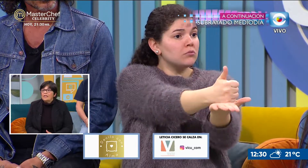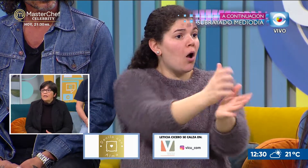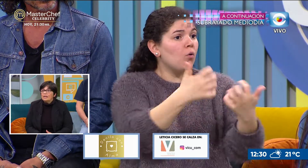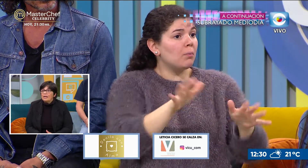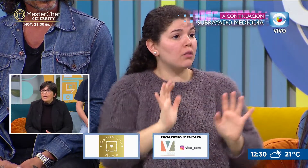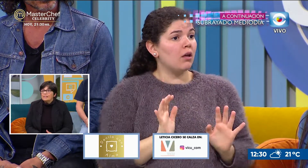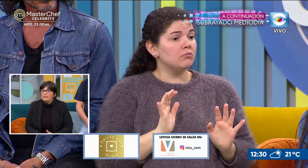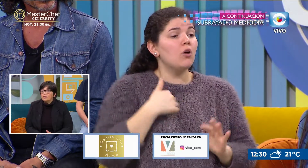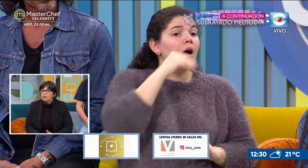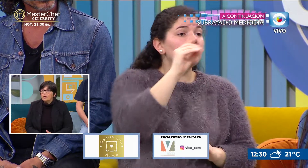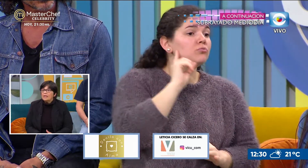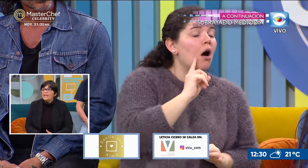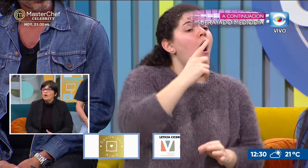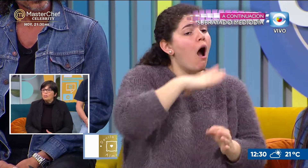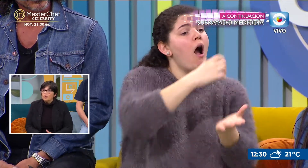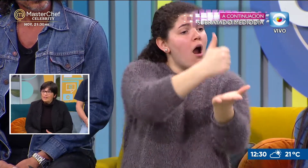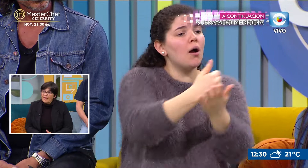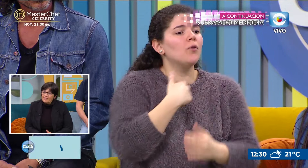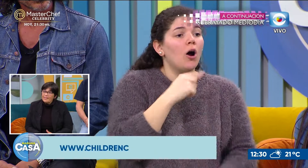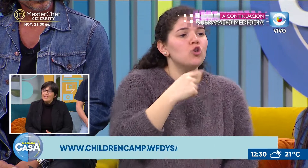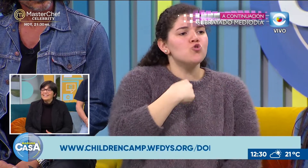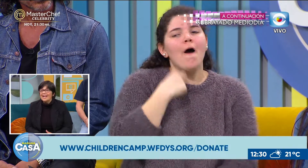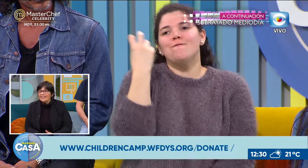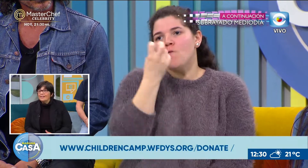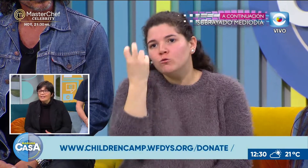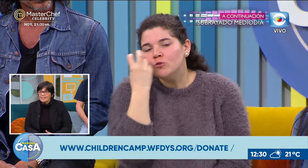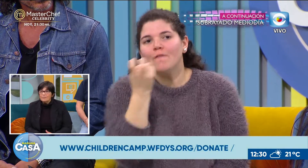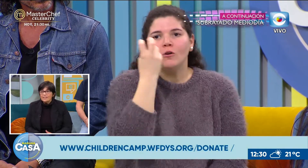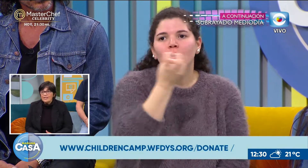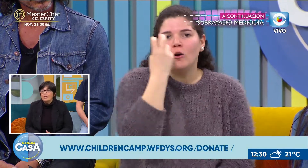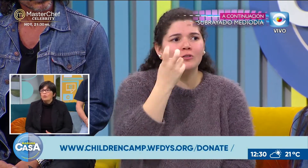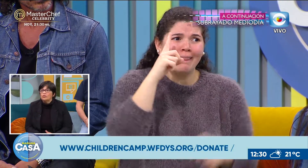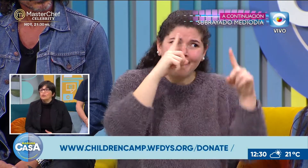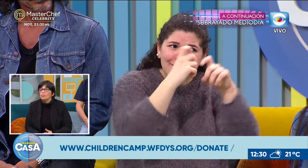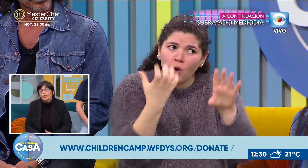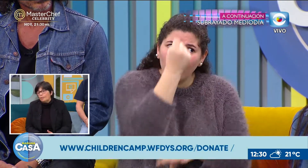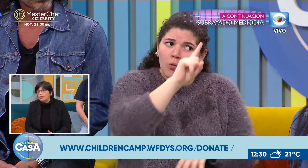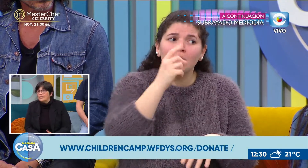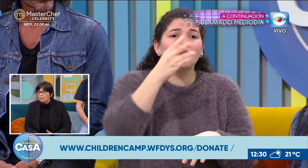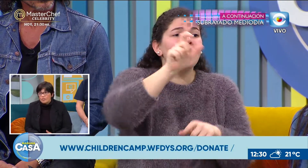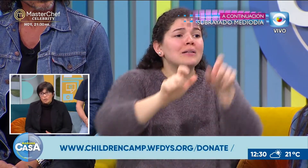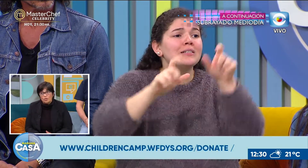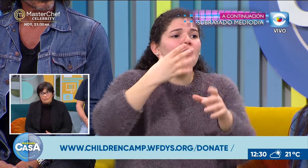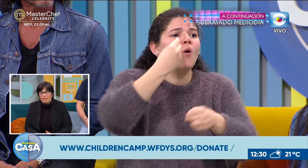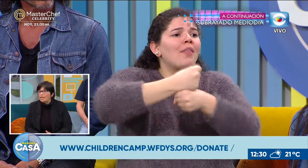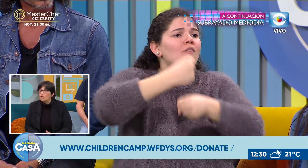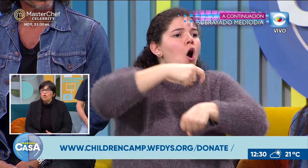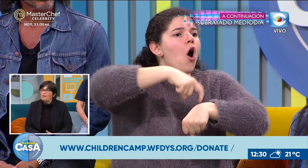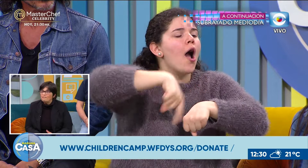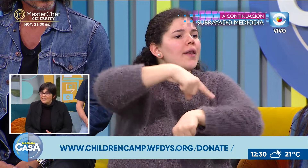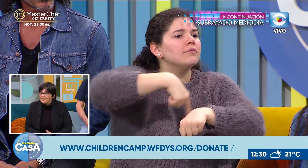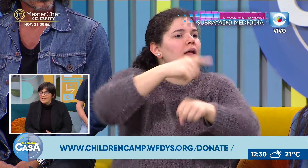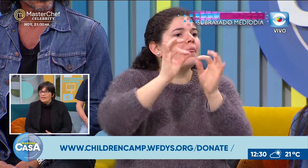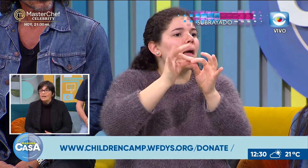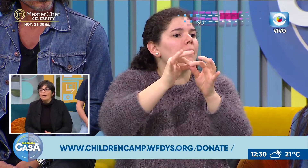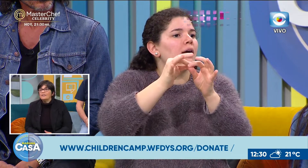y el acceso y la comodidad de que haya alguien que sepa señas cuando nosotros, por ejemplo, necesitamos hacer un trámite. No